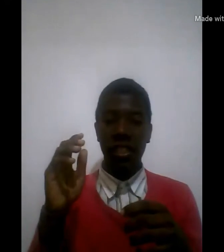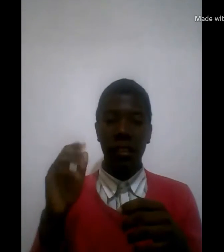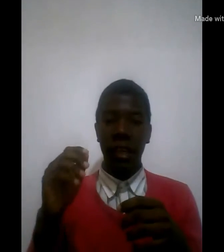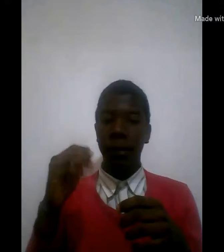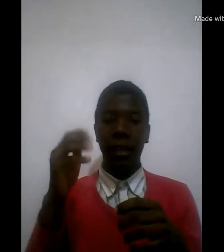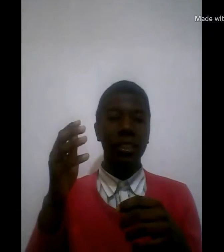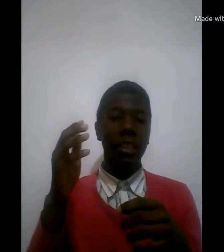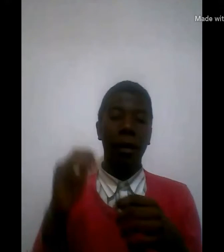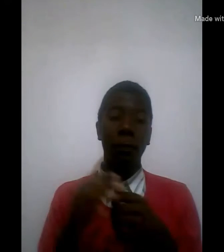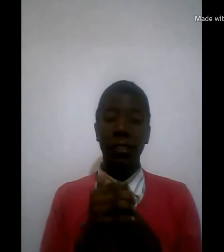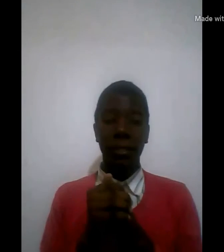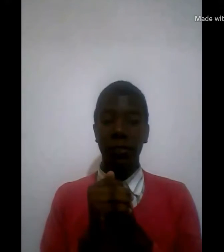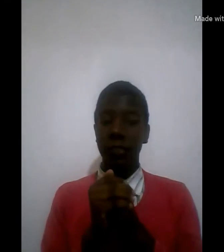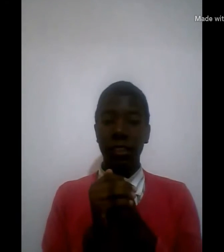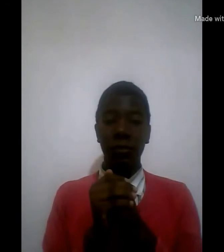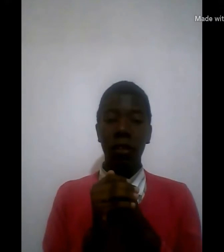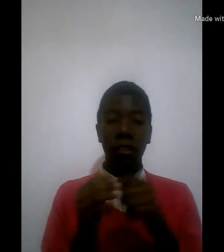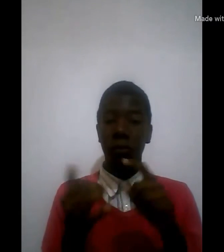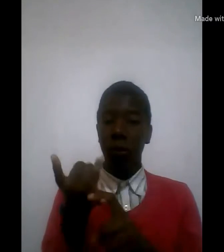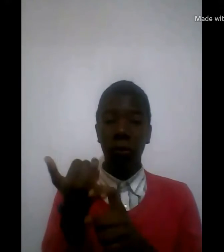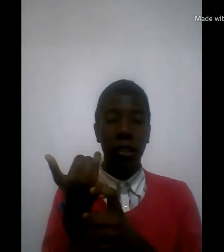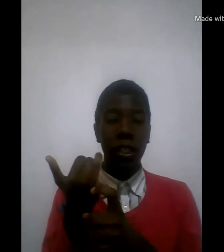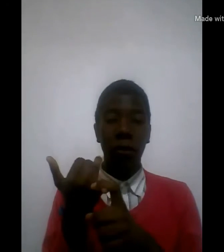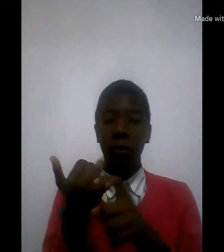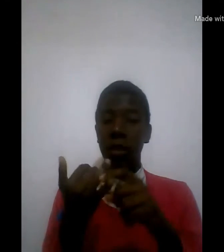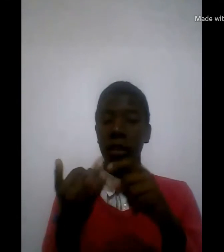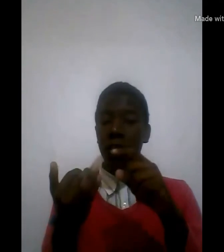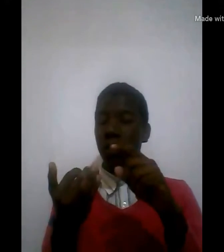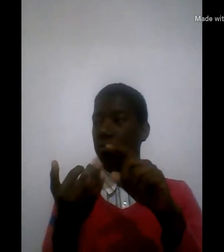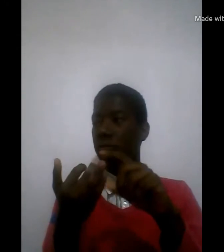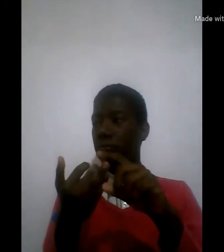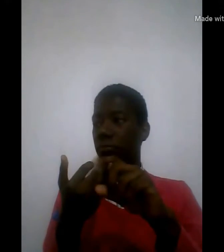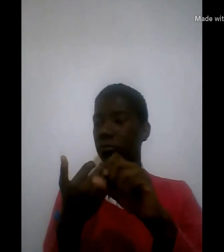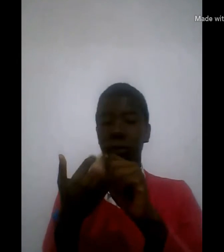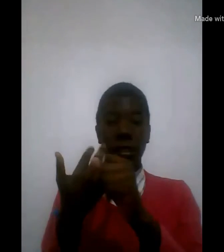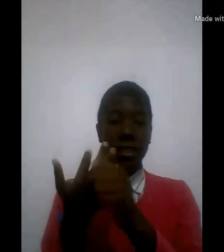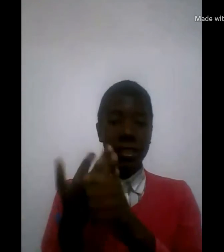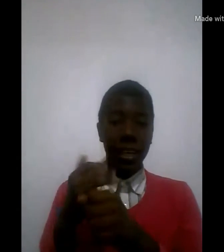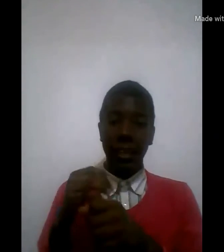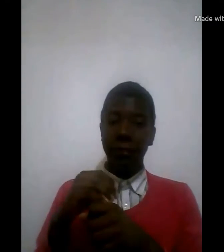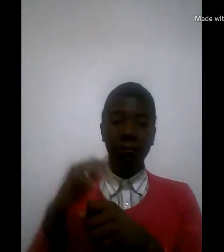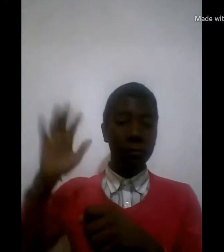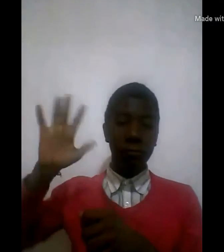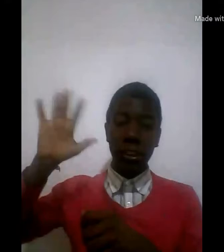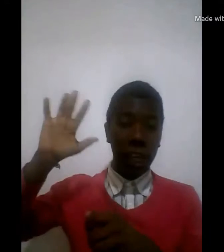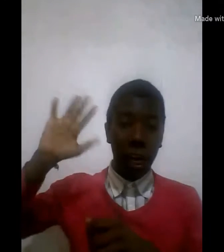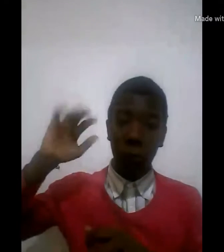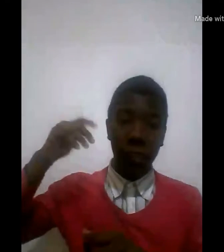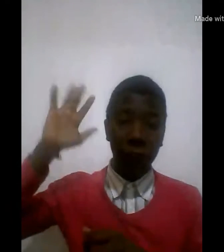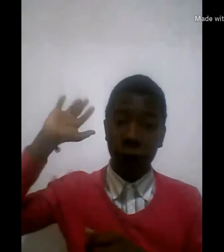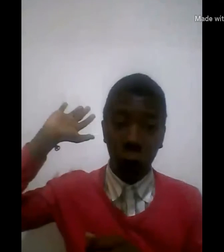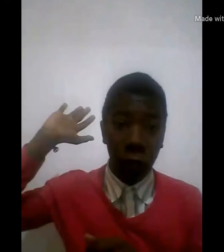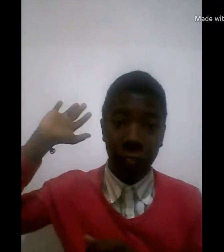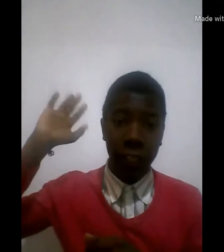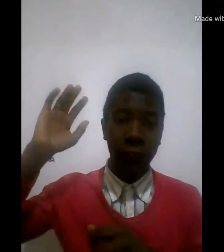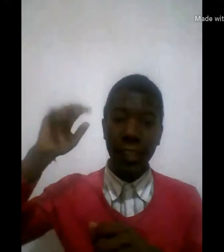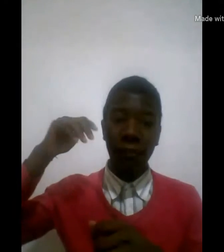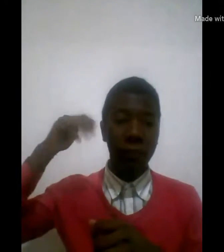dia, né? No mercado de trabalho, por exemplo. Se você não tem um bom currículo, não conhecer, tchau, tá fora. Vai ter